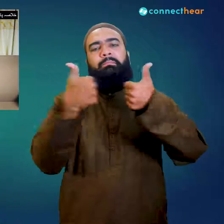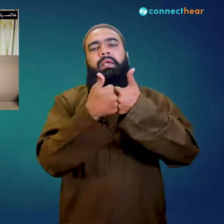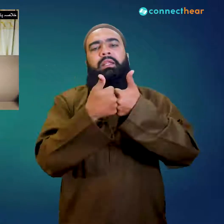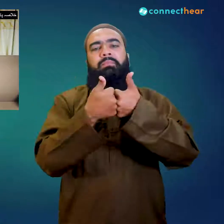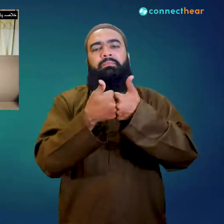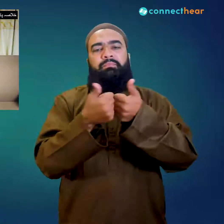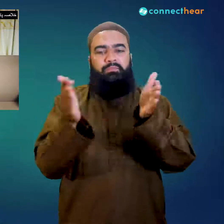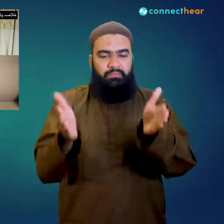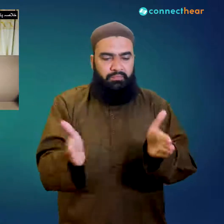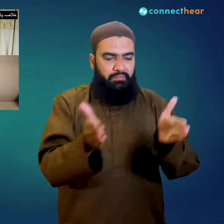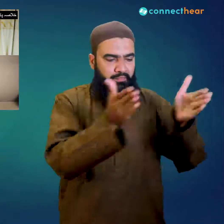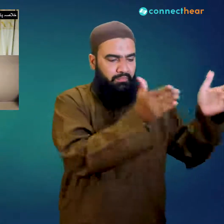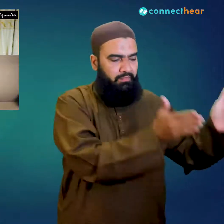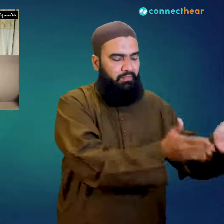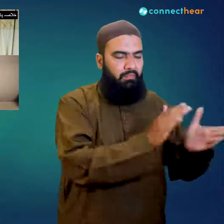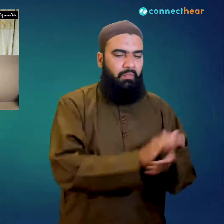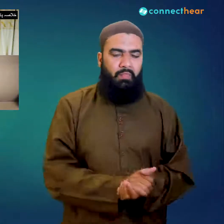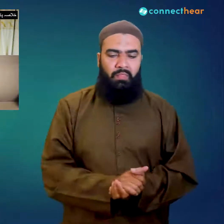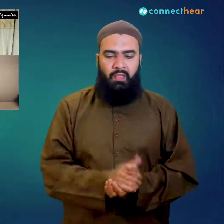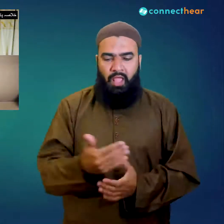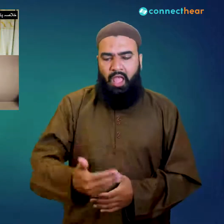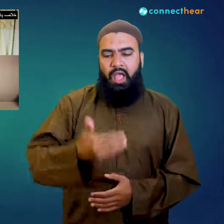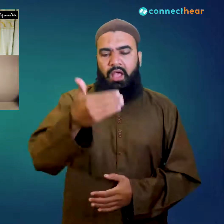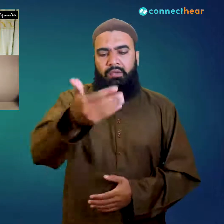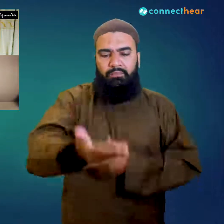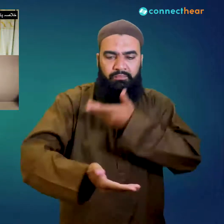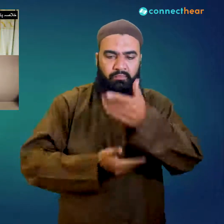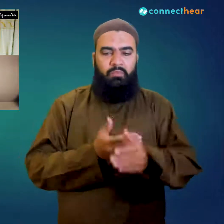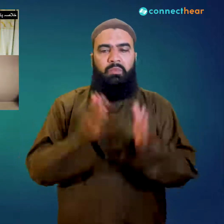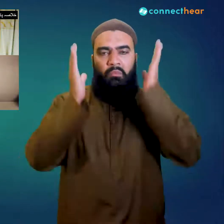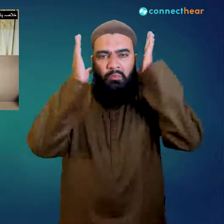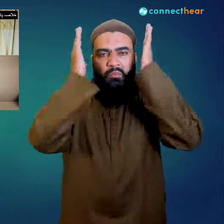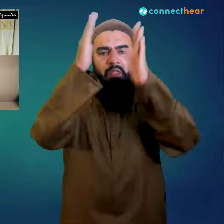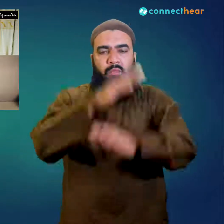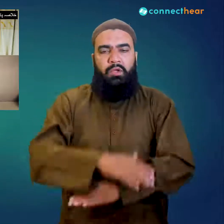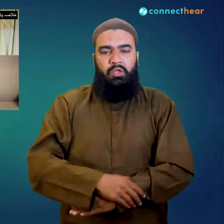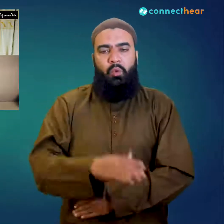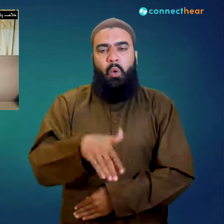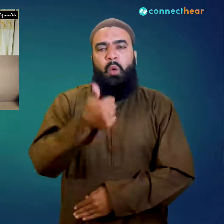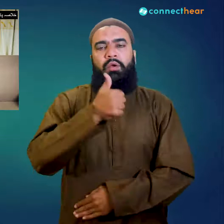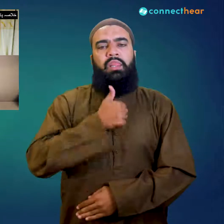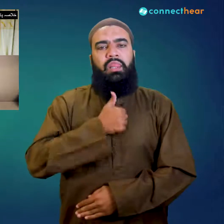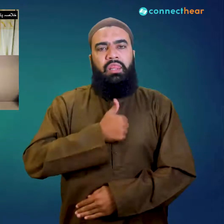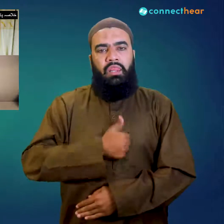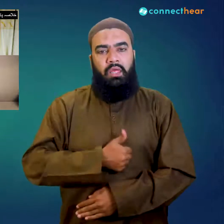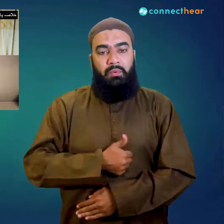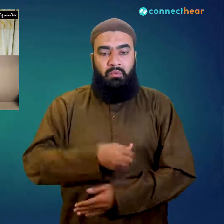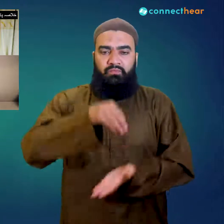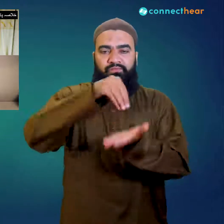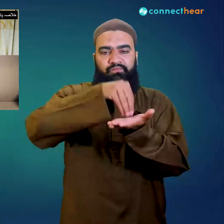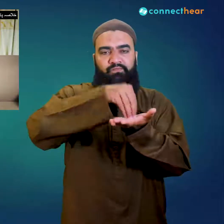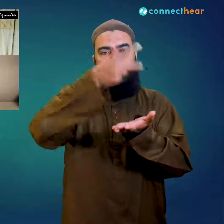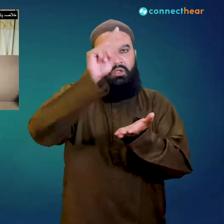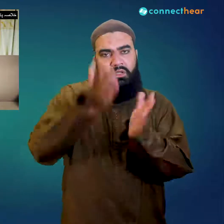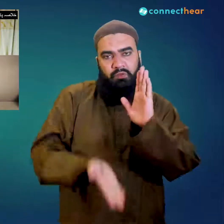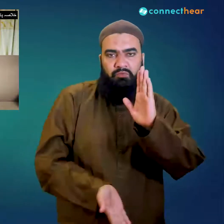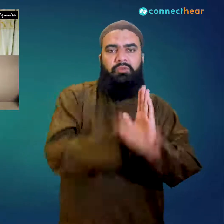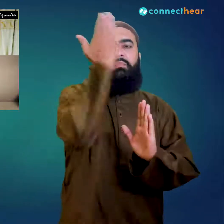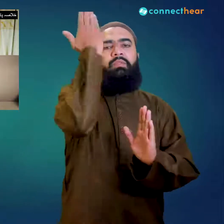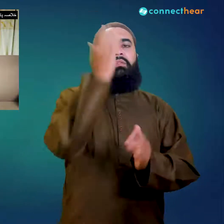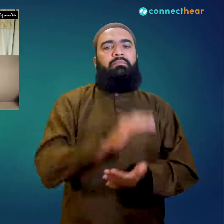آگے فرمایا صبر اور نماز ہر مشکل کا حل فرمایا گیا۔ یا ایھا الذین آمنوا